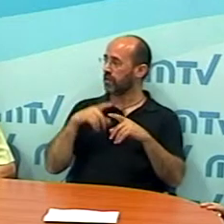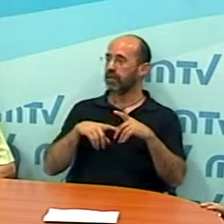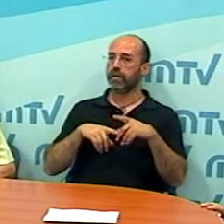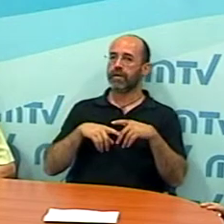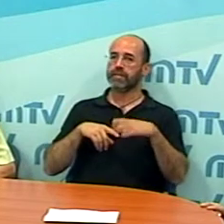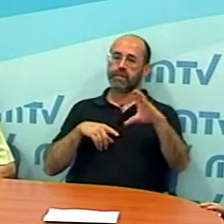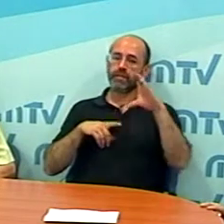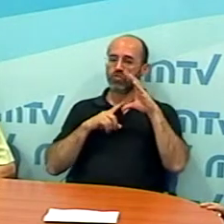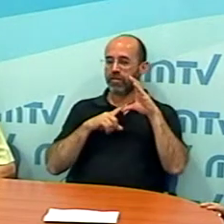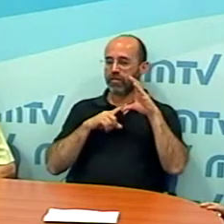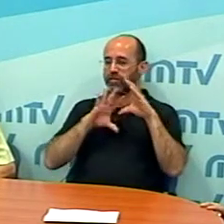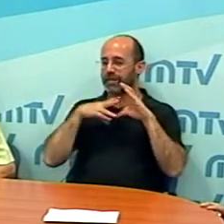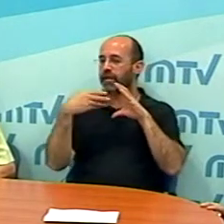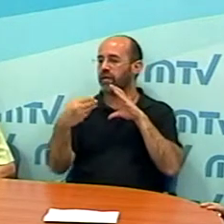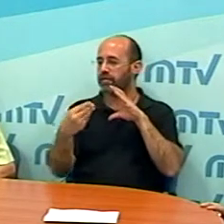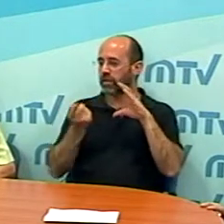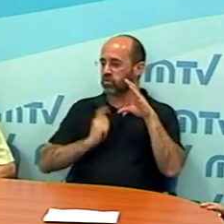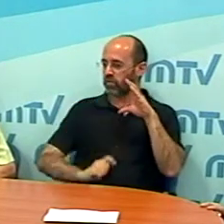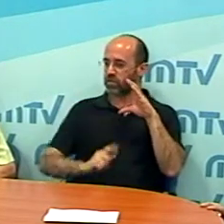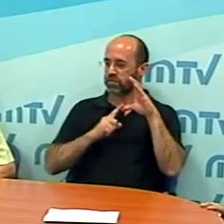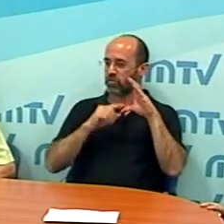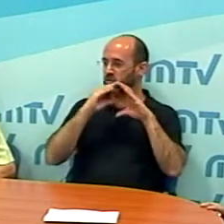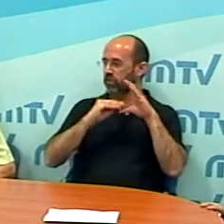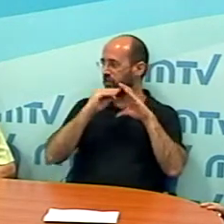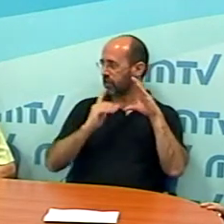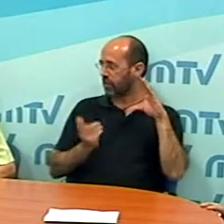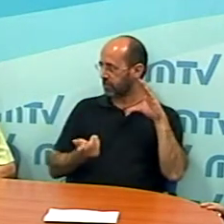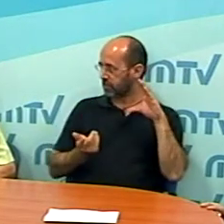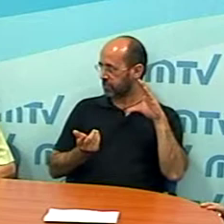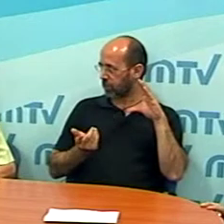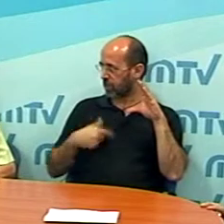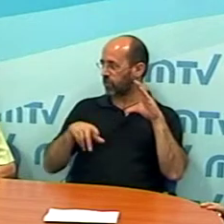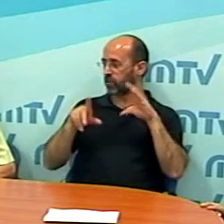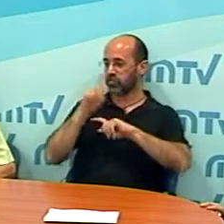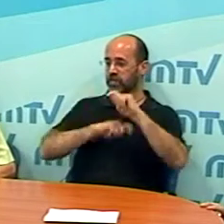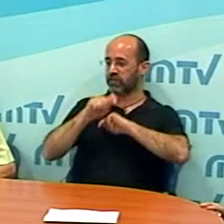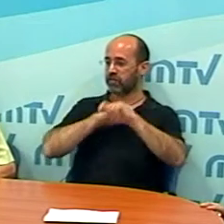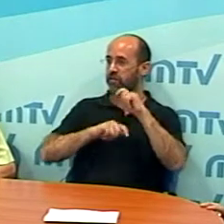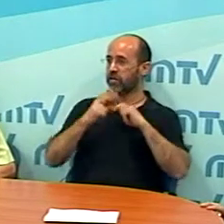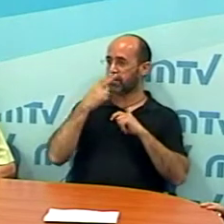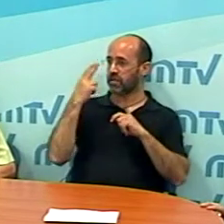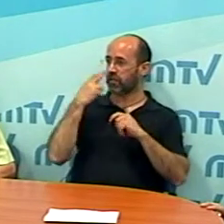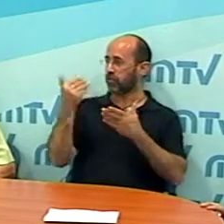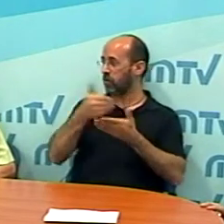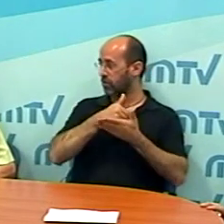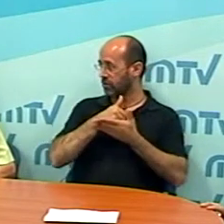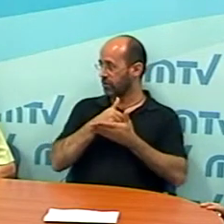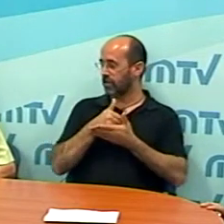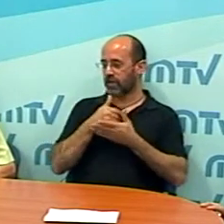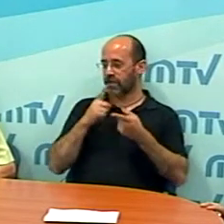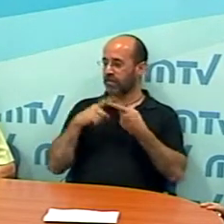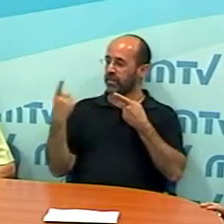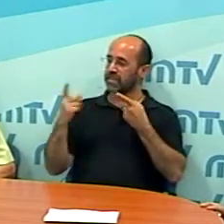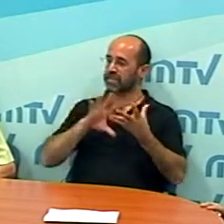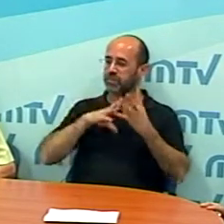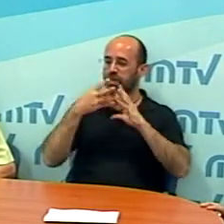subvenciones, y si te dan una subvención, pues te tienes que adaptar al sueldo según la subvención que te den. ¿Por qué? Porque como son asociaciones sin ánimo de lucro,